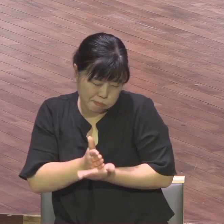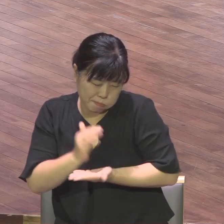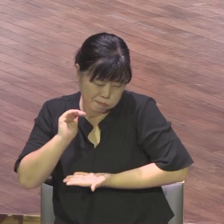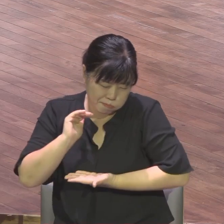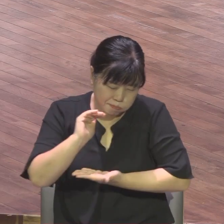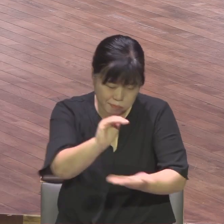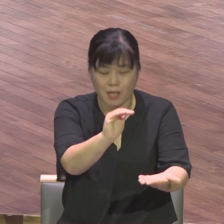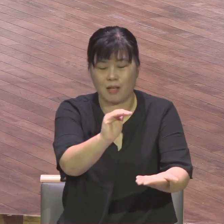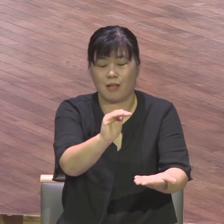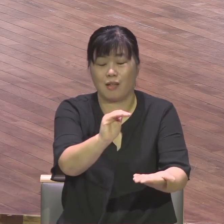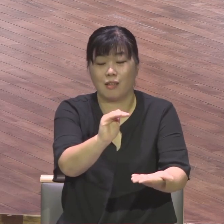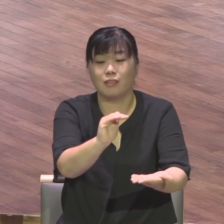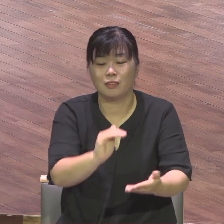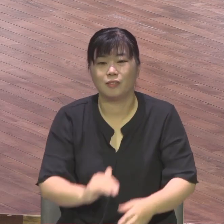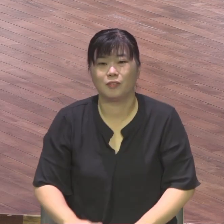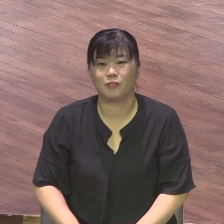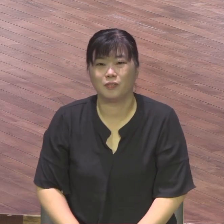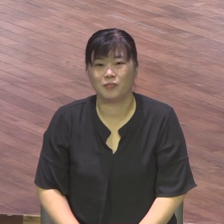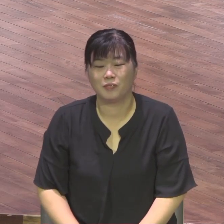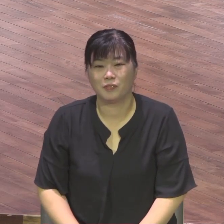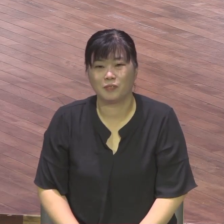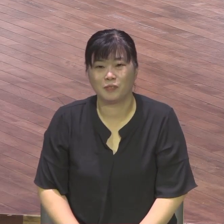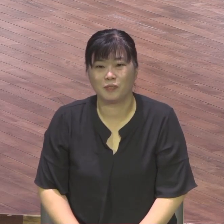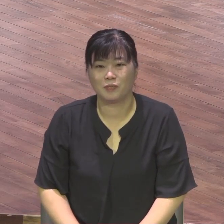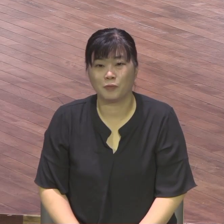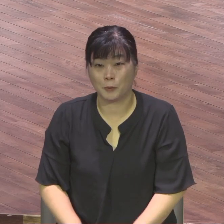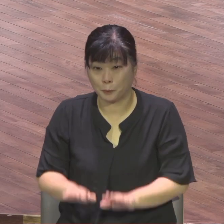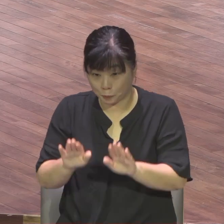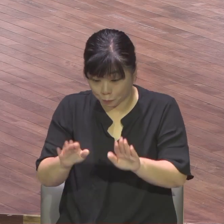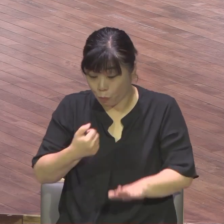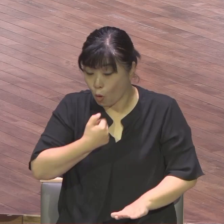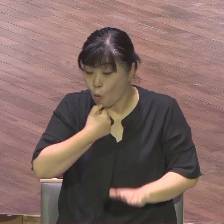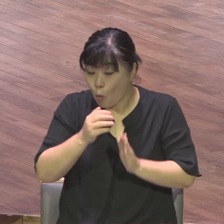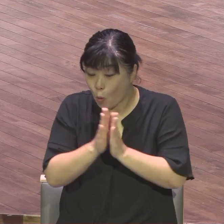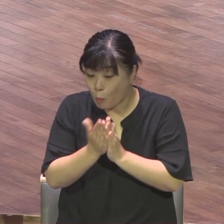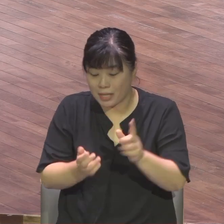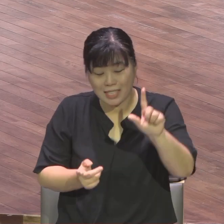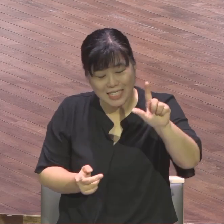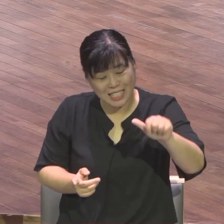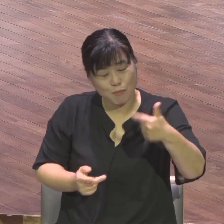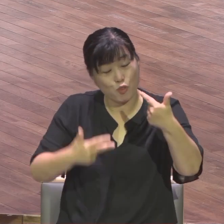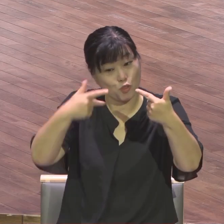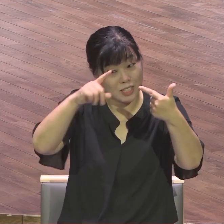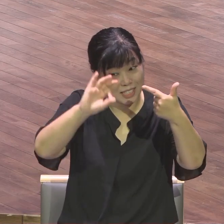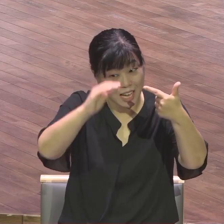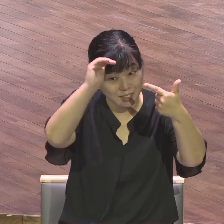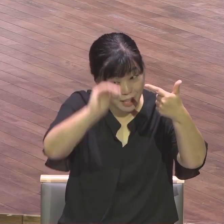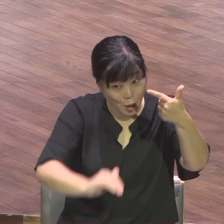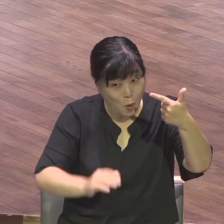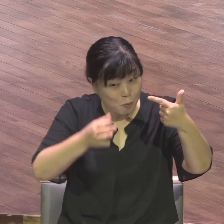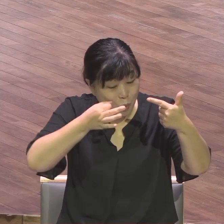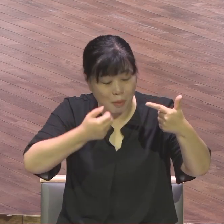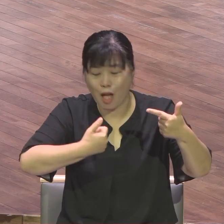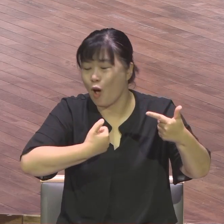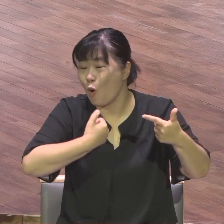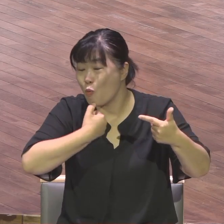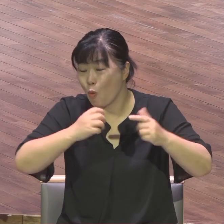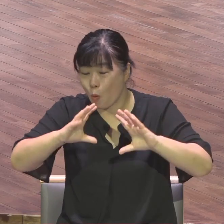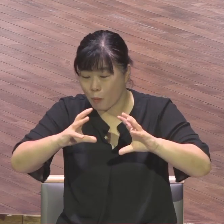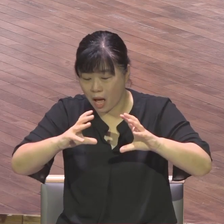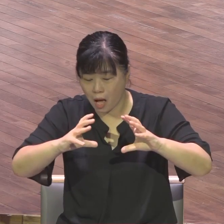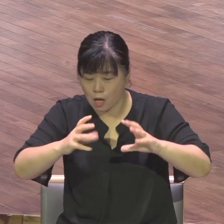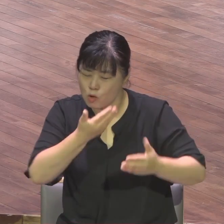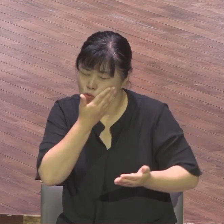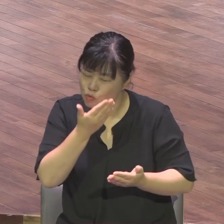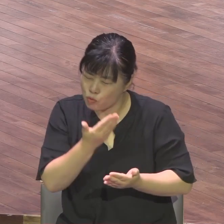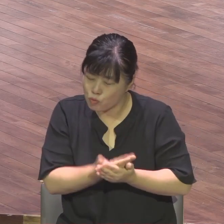황실과 관계된 사람들이 나와요. 로마 황제의 뭐 젖동생도 있고요, 그 로마 황실에 있는